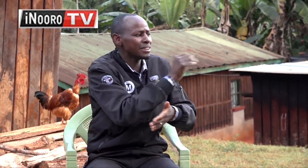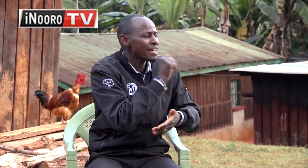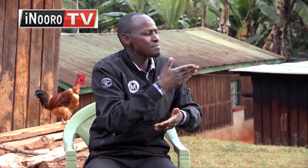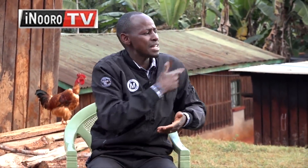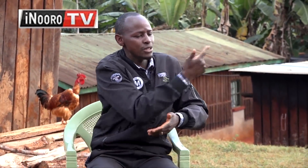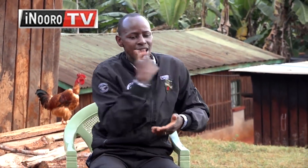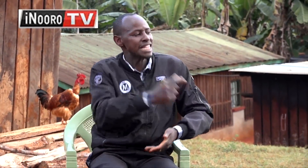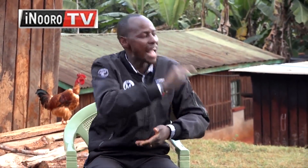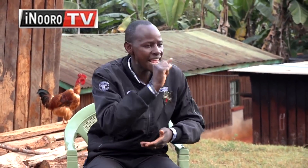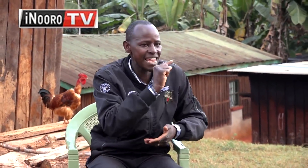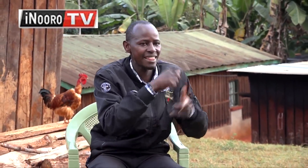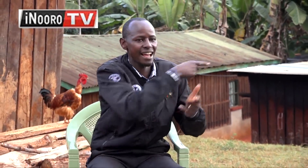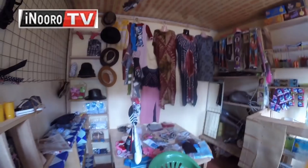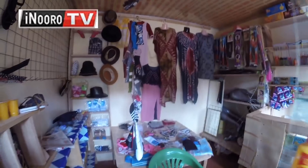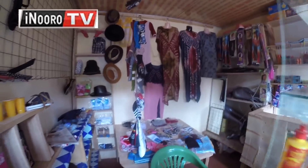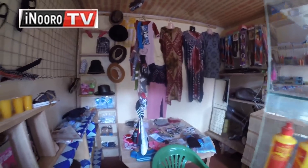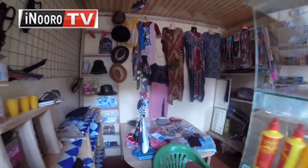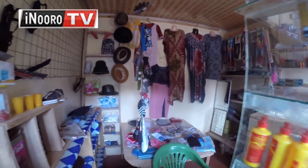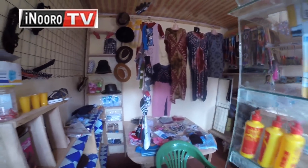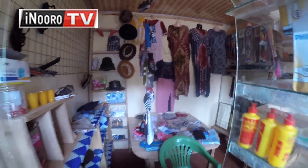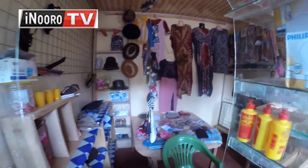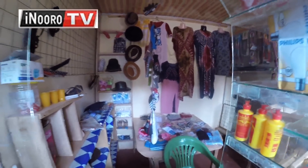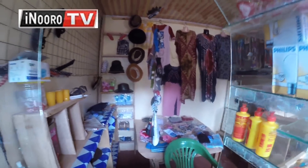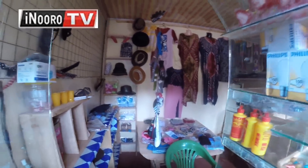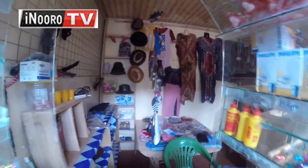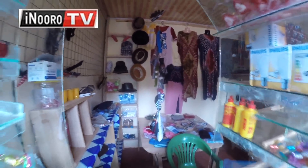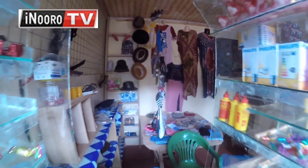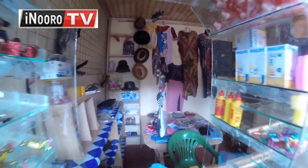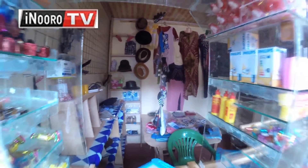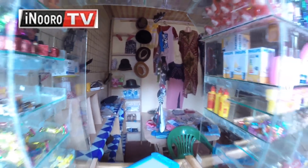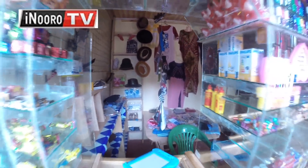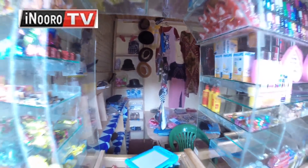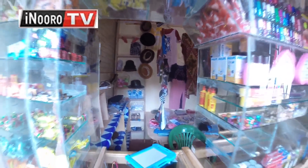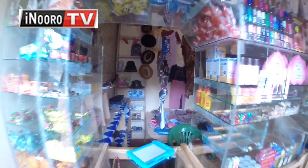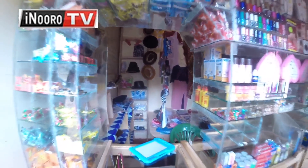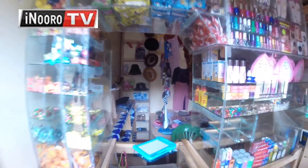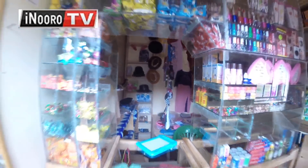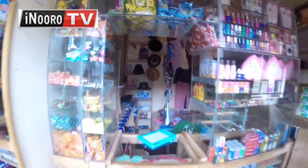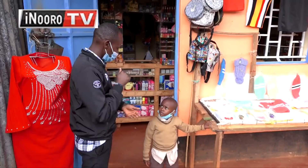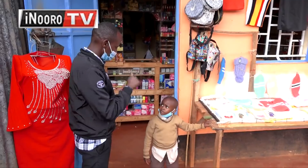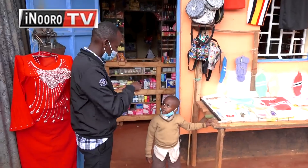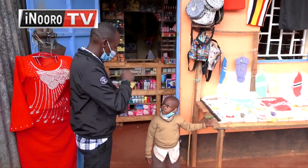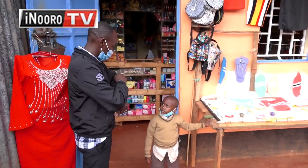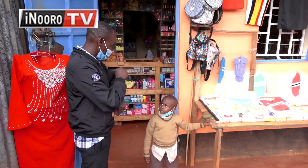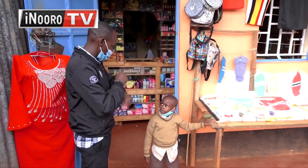science na ni gateithĩrĩrio ni my mother akamwira ndiramwira cai nigetha